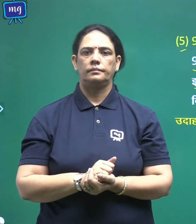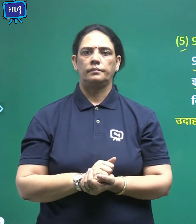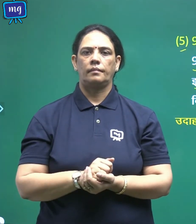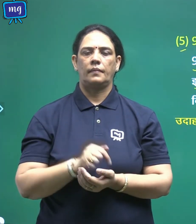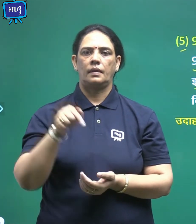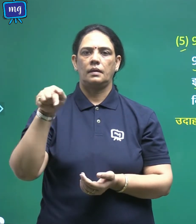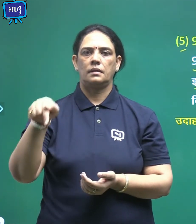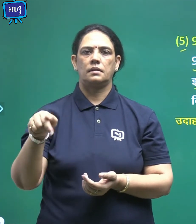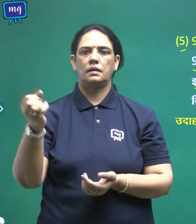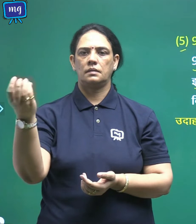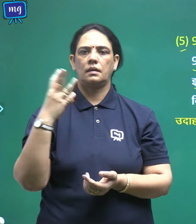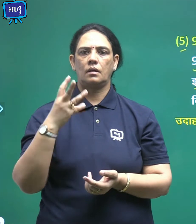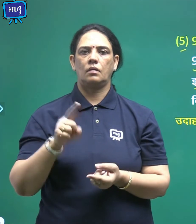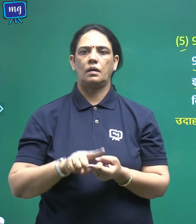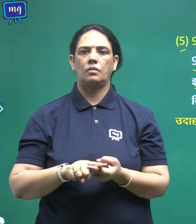इसके अंकों का योग